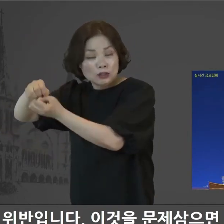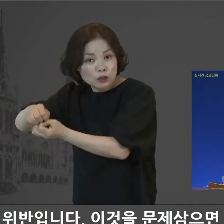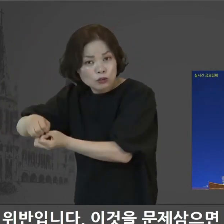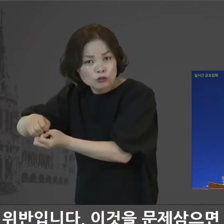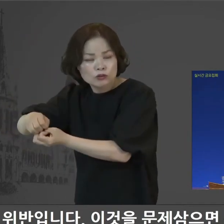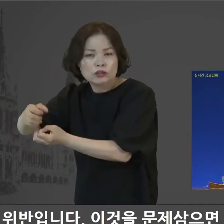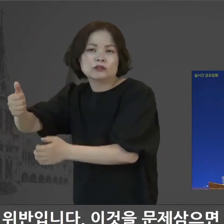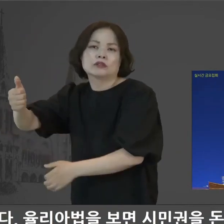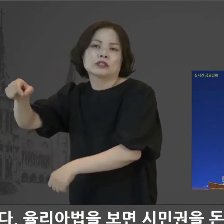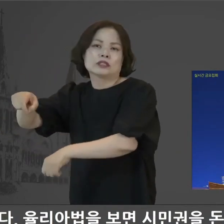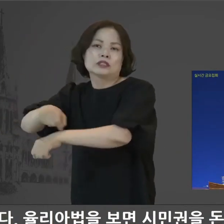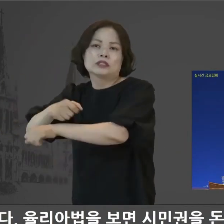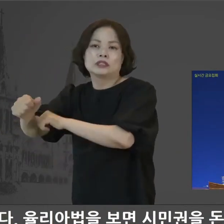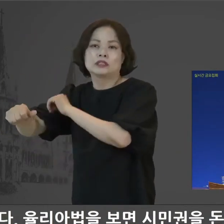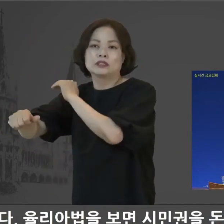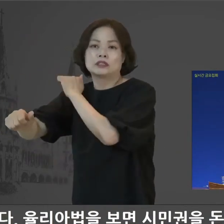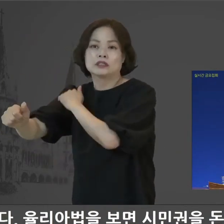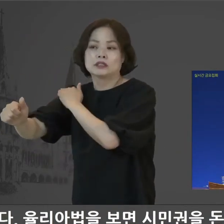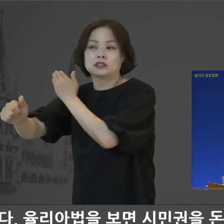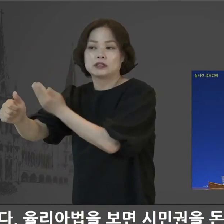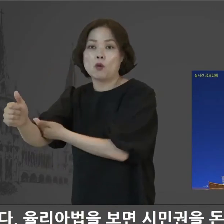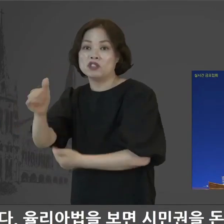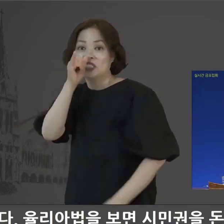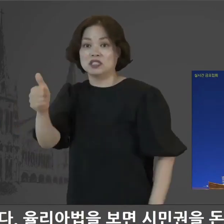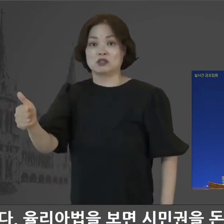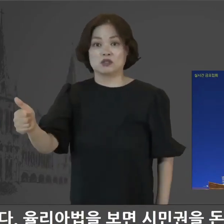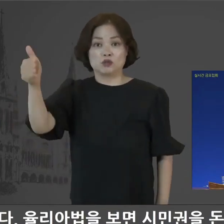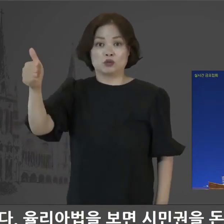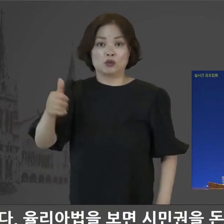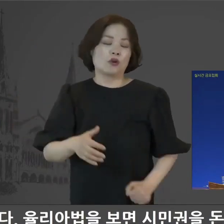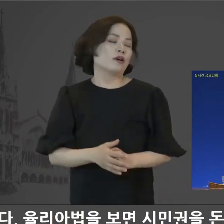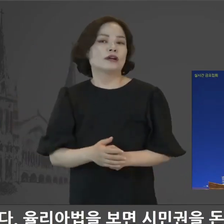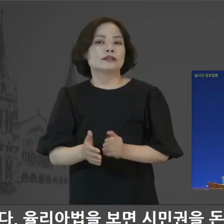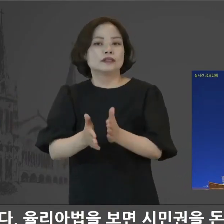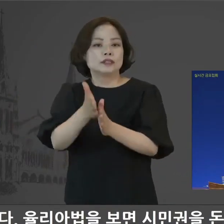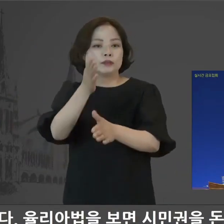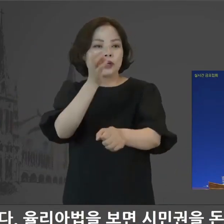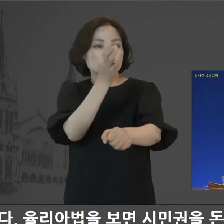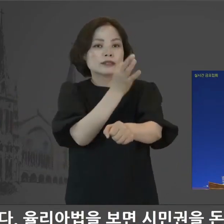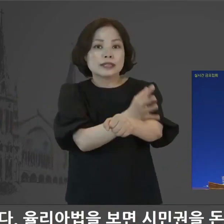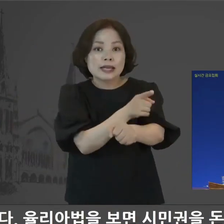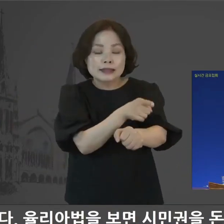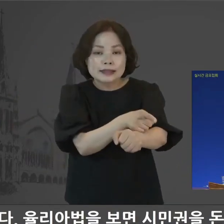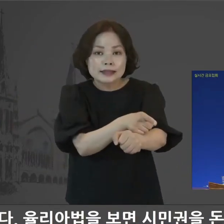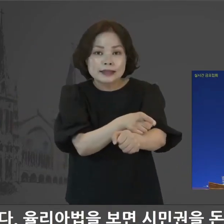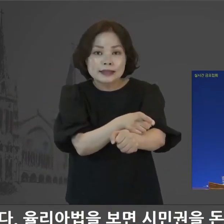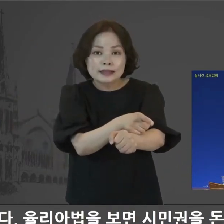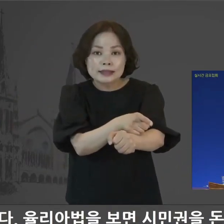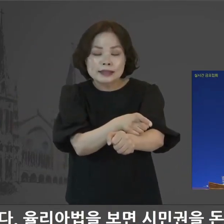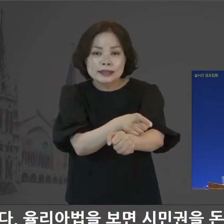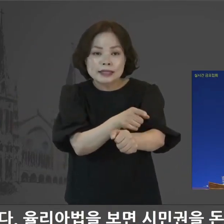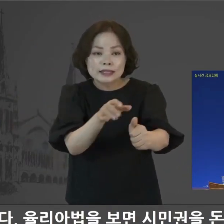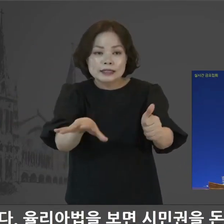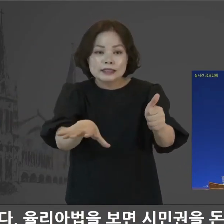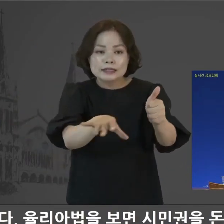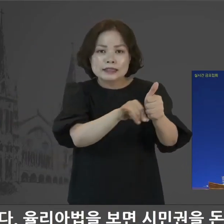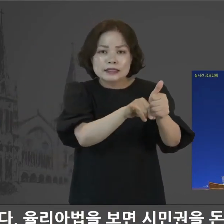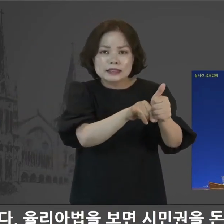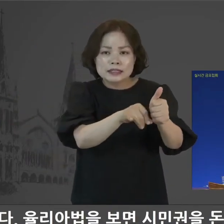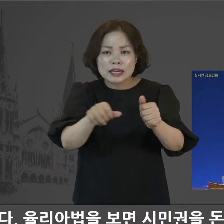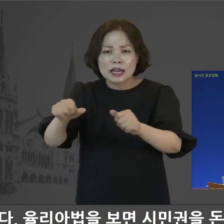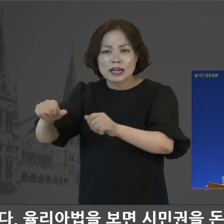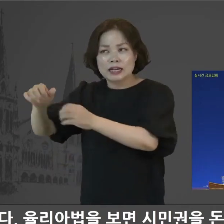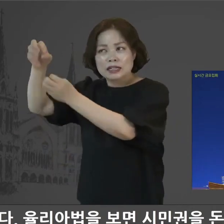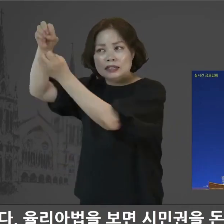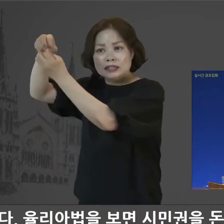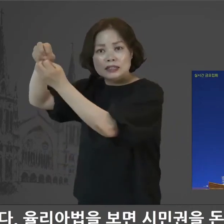더 있어요. 근데 시민권을 돈 주고 산 이 관원이 가족